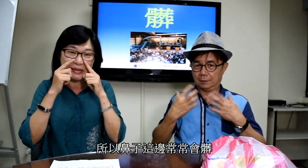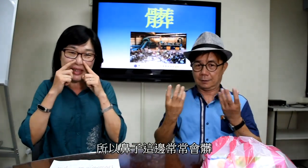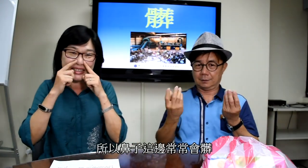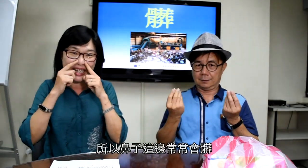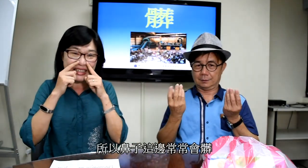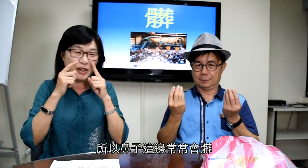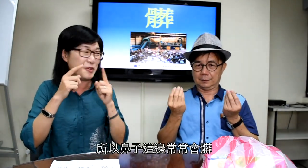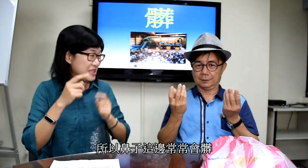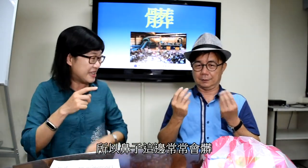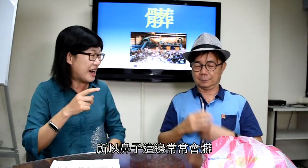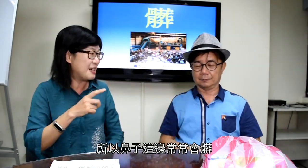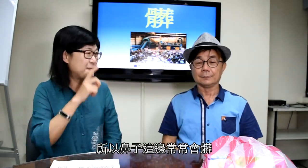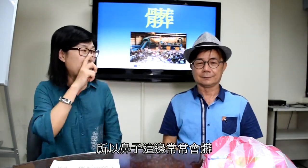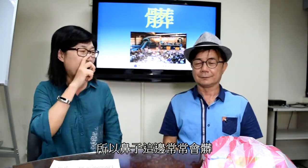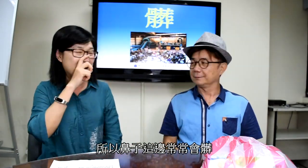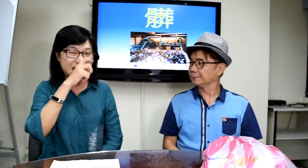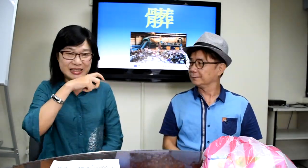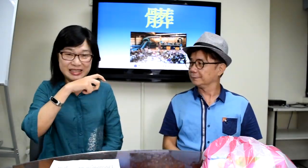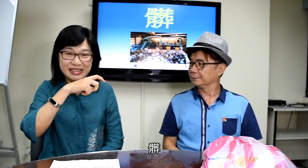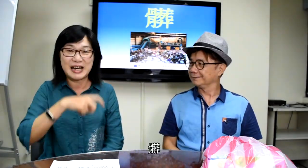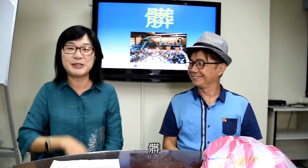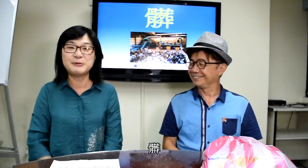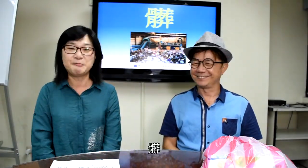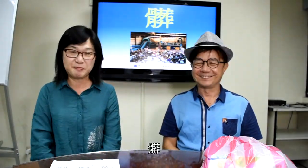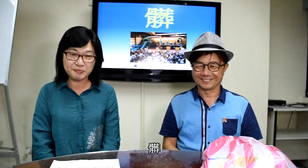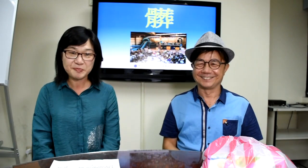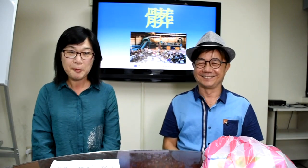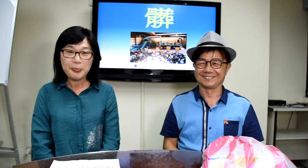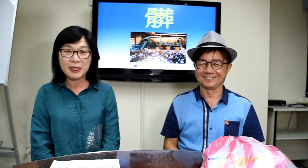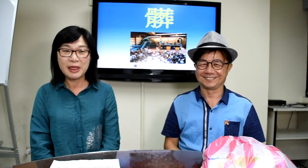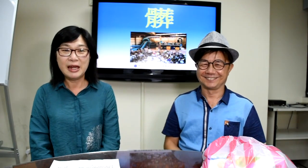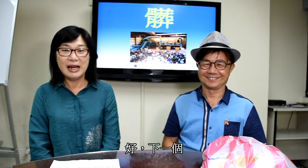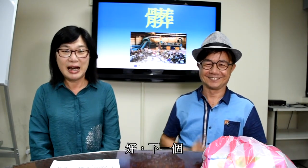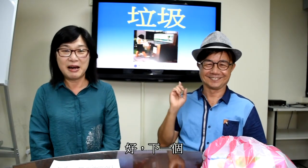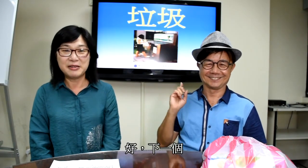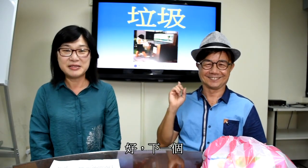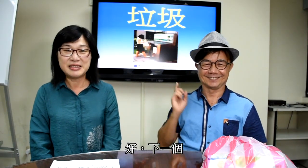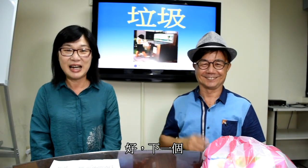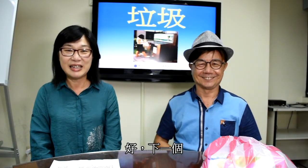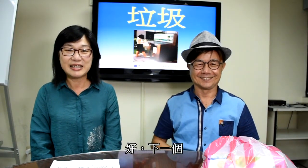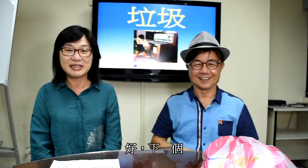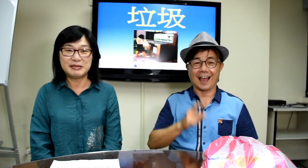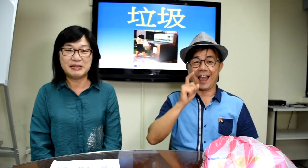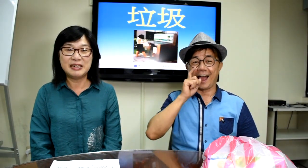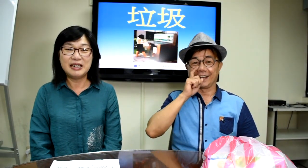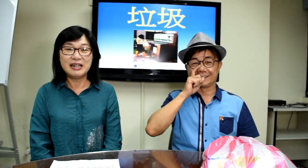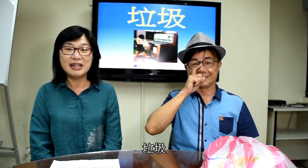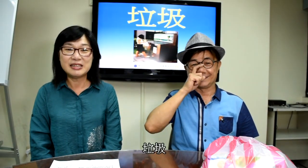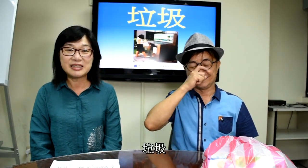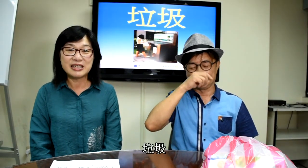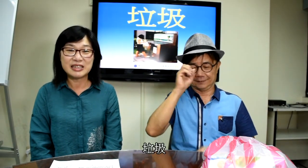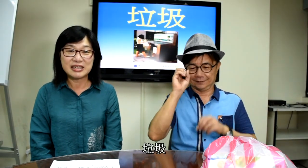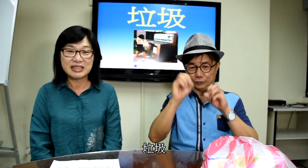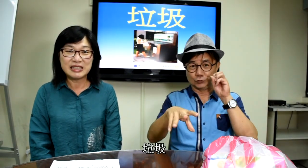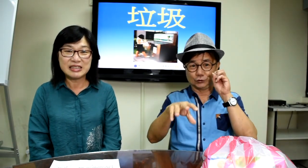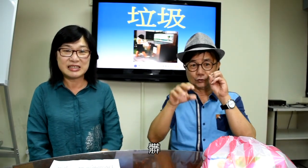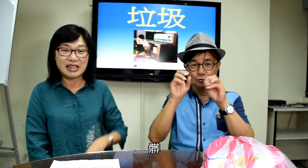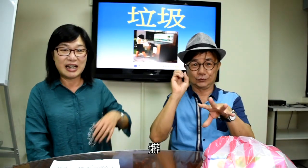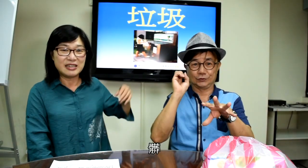边常常会脏，脏。好，下一个，垃圾，脏，